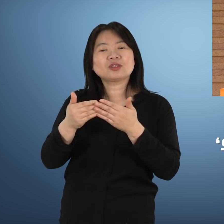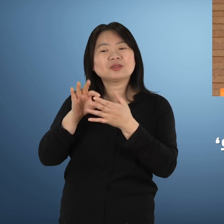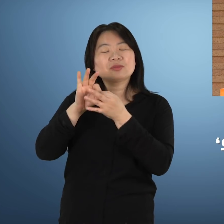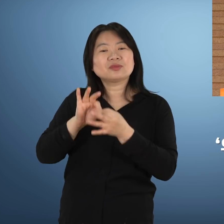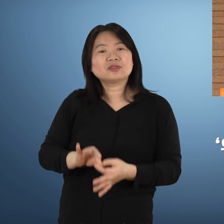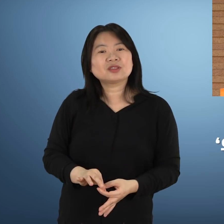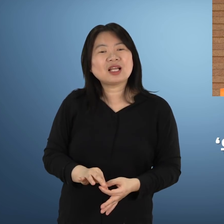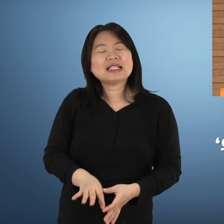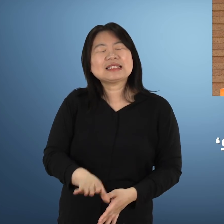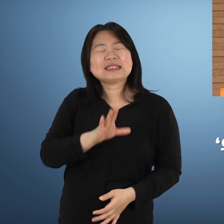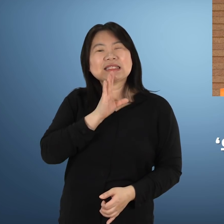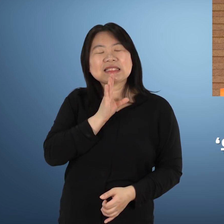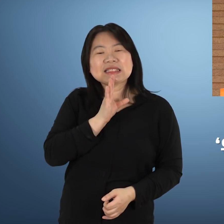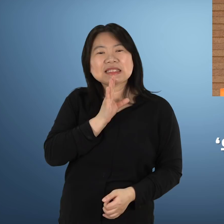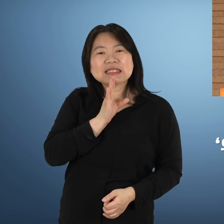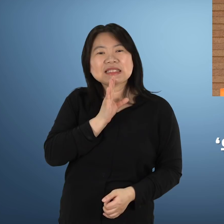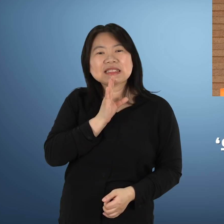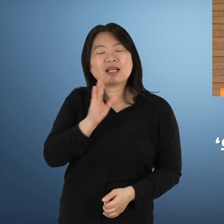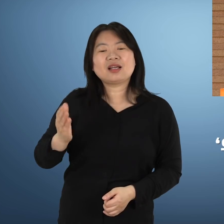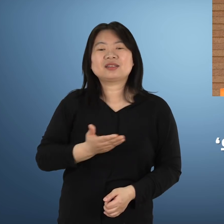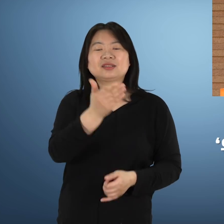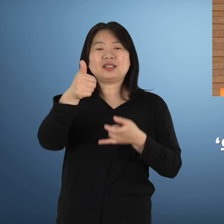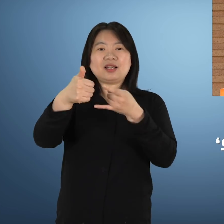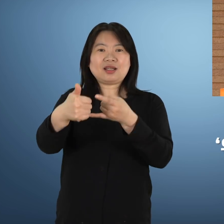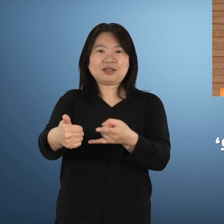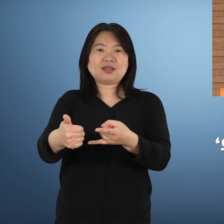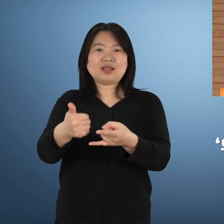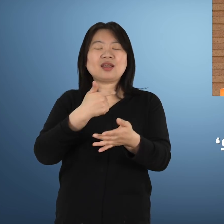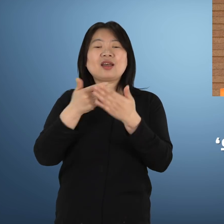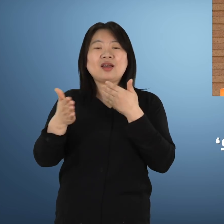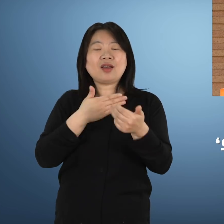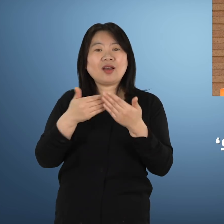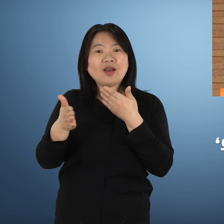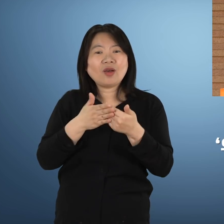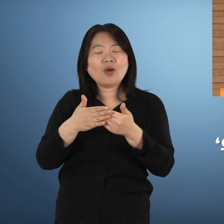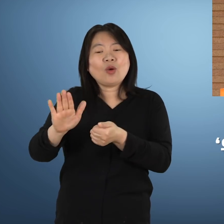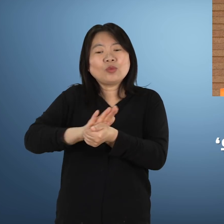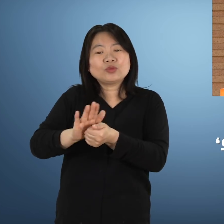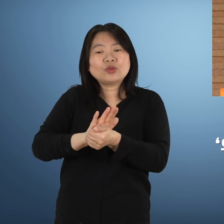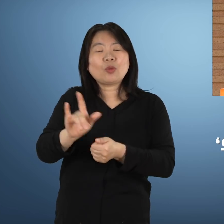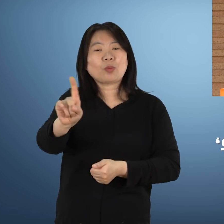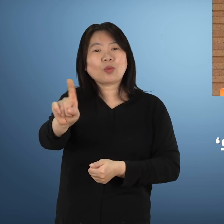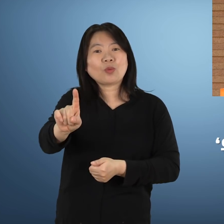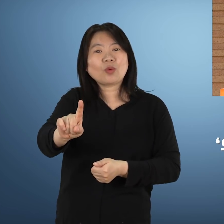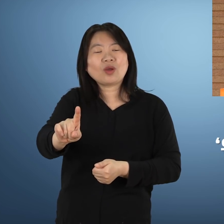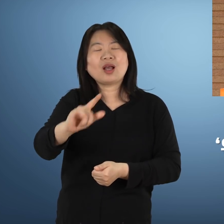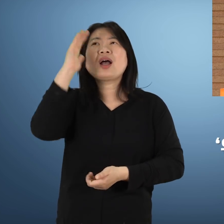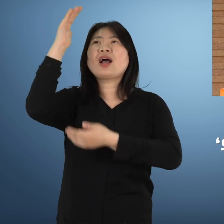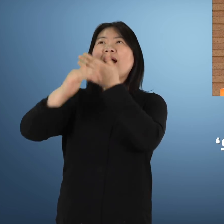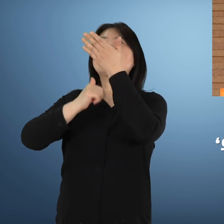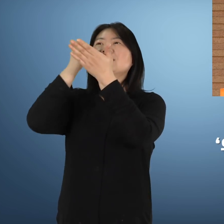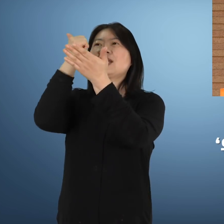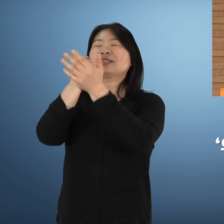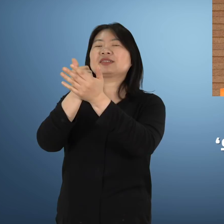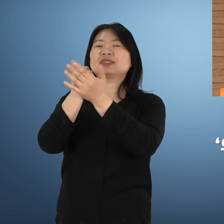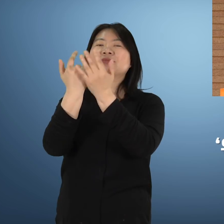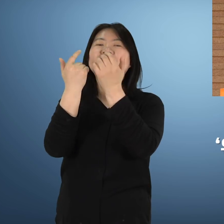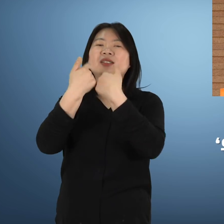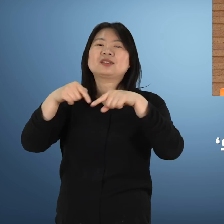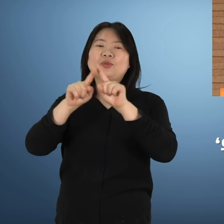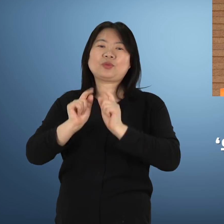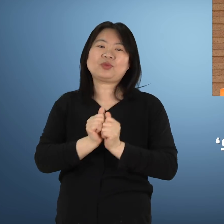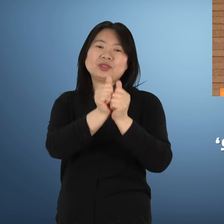겪어내면서 진짜 그들에게 겪었던 위로가 뭡니까? 하나님의